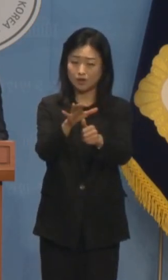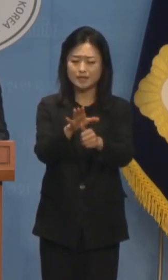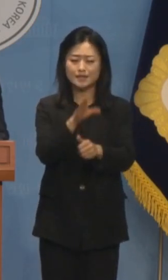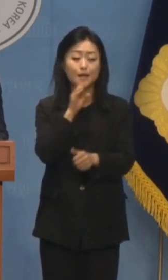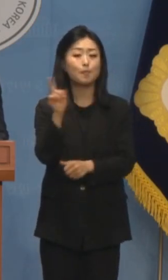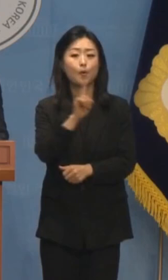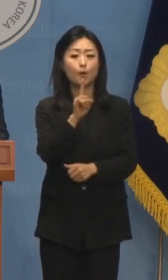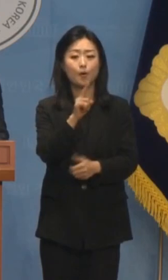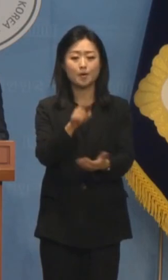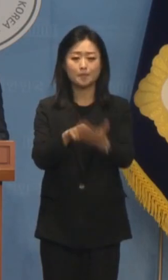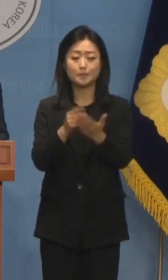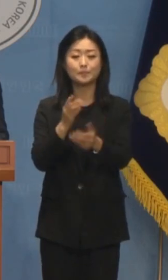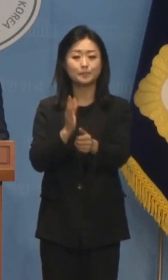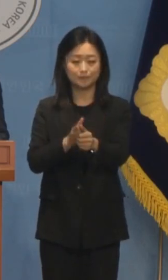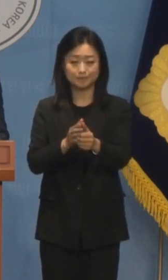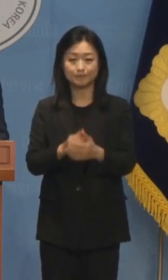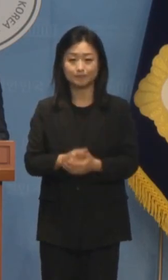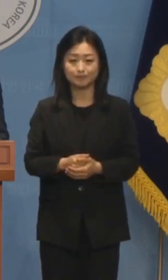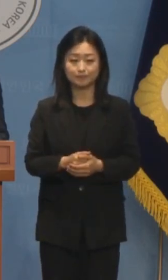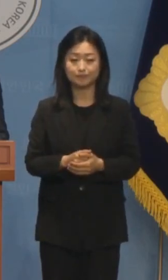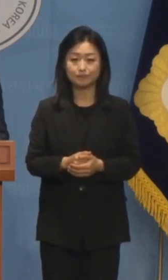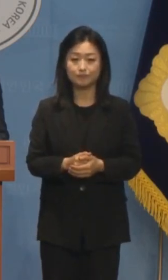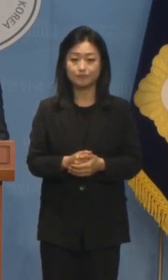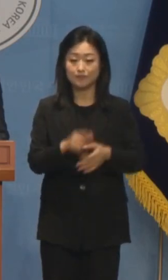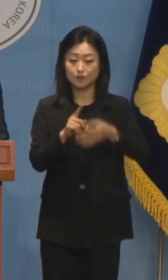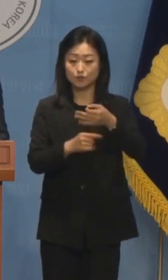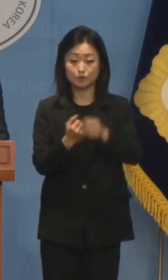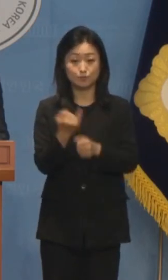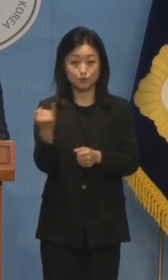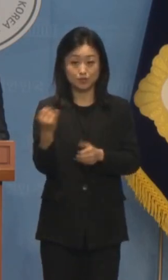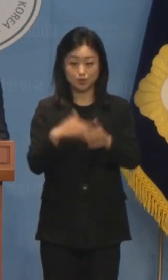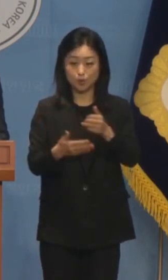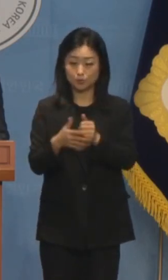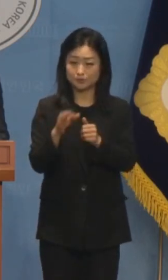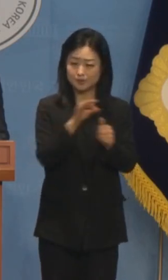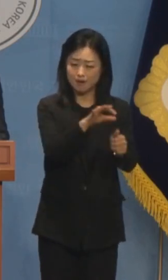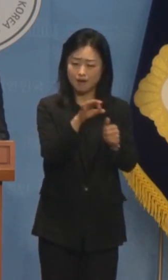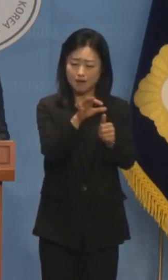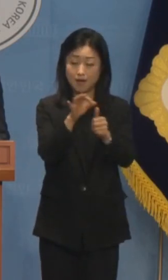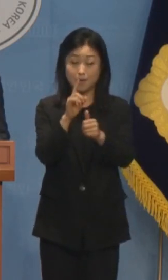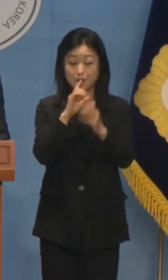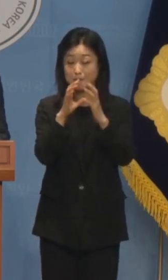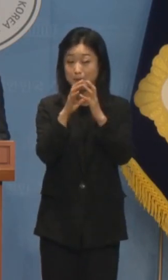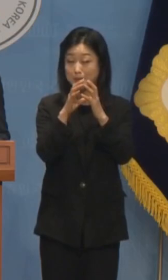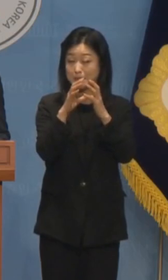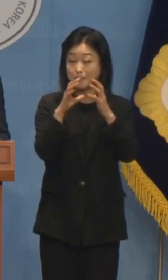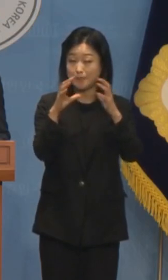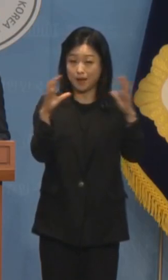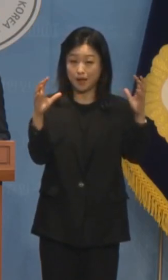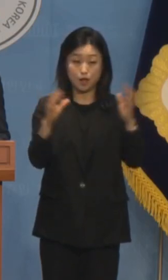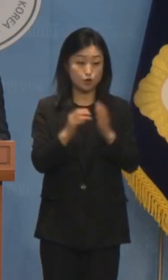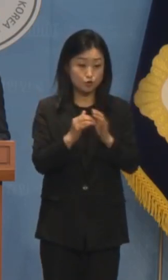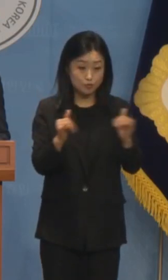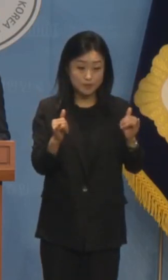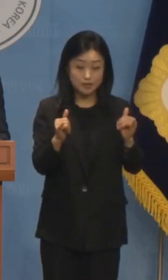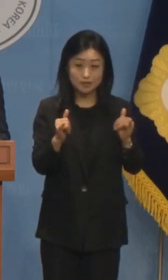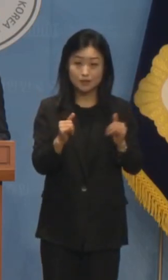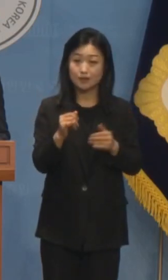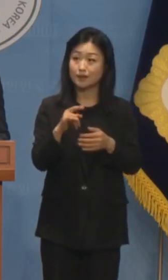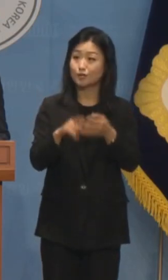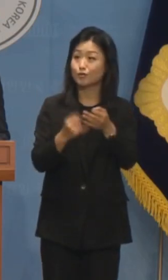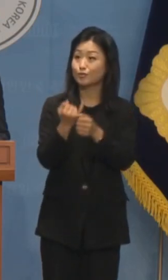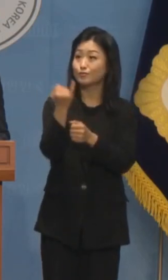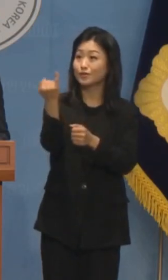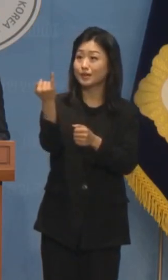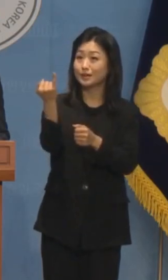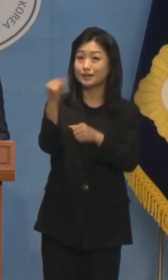합니다. 김건희 여사의 공천 개입 의혹이 일파만파입니다. 국민은 이 나라에 여사의 손길이